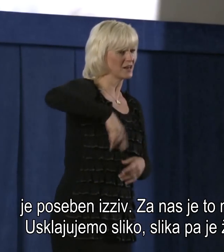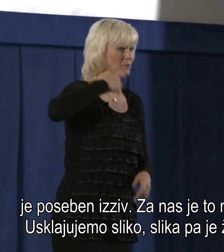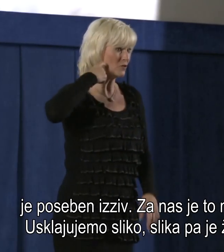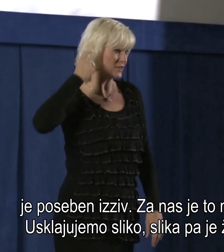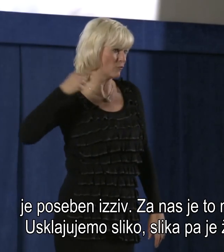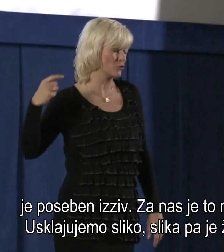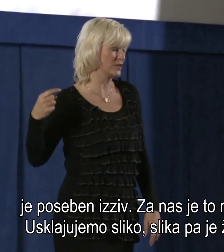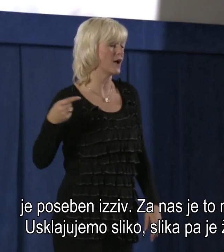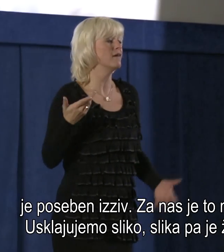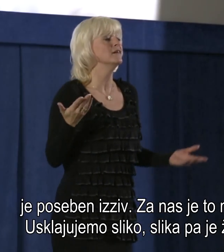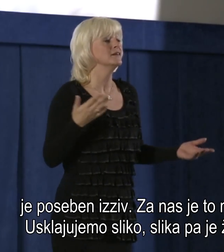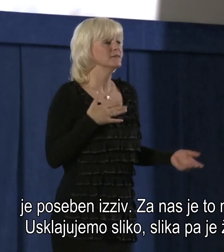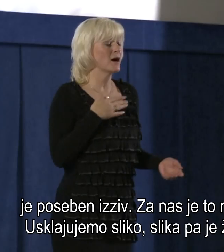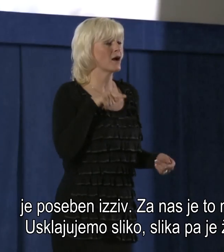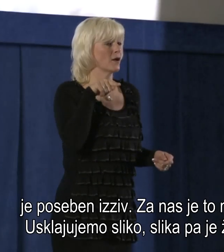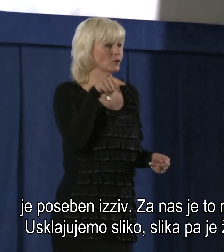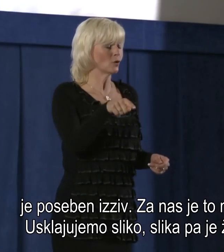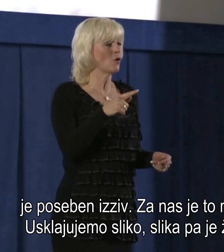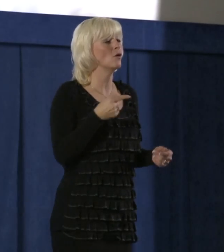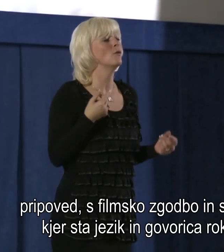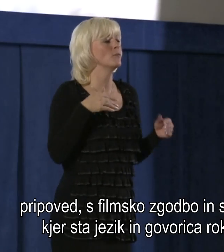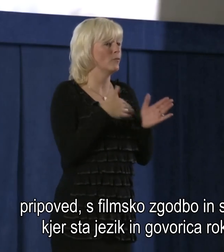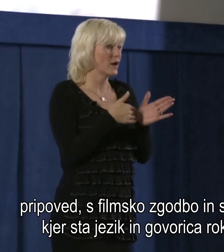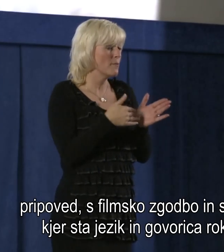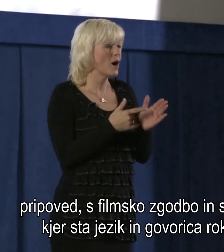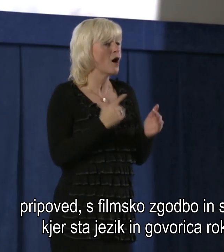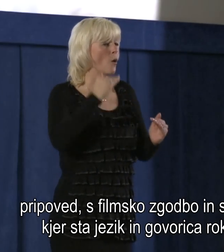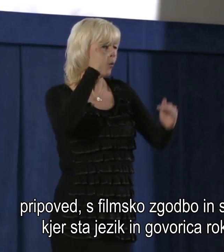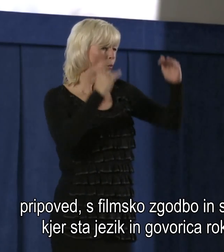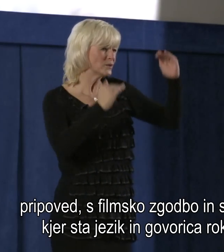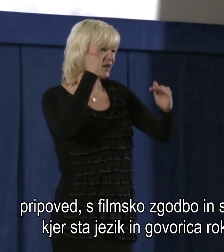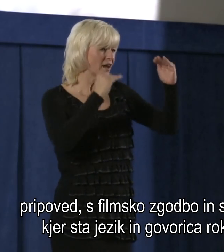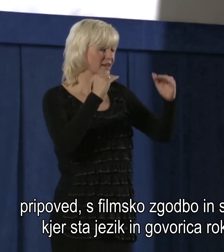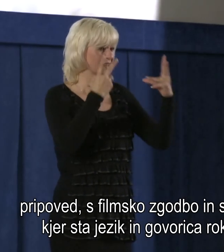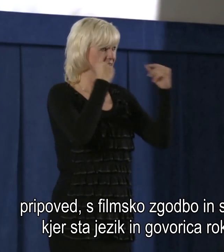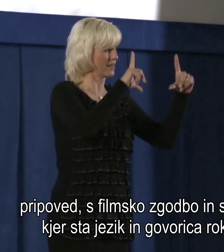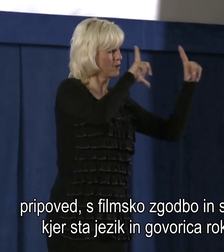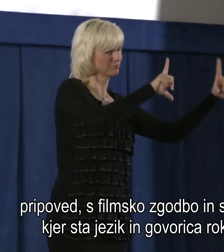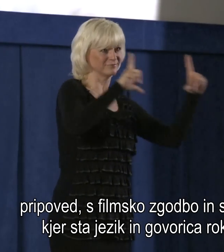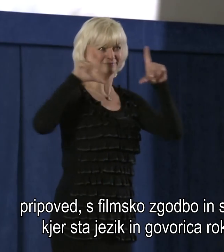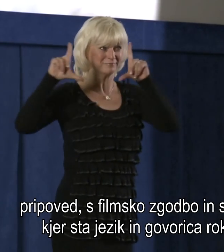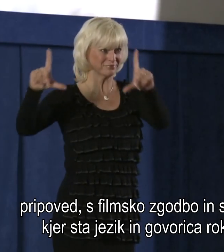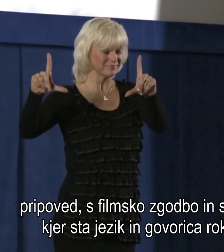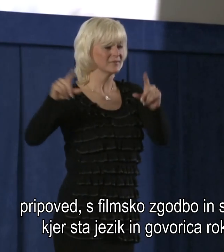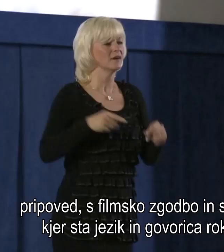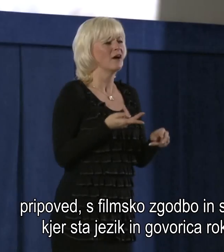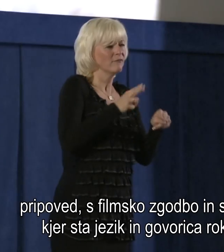potisnjen na stran, je poseben izziv. Za nas je to nuja. Uskladimo sliko